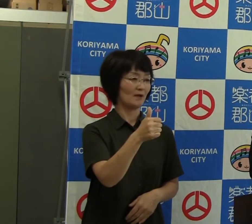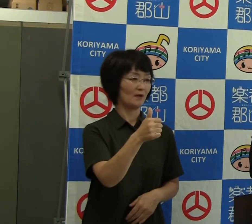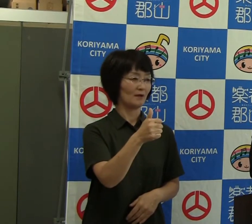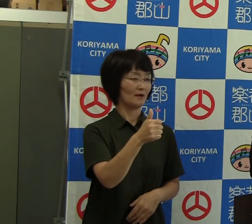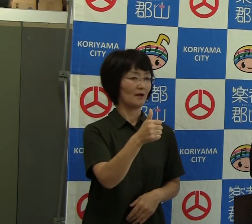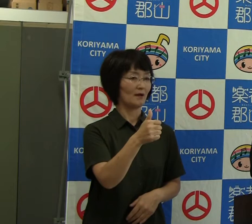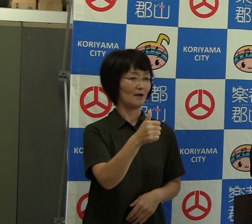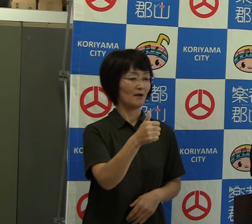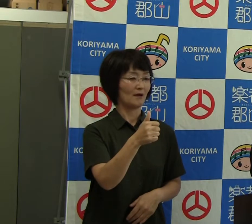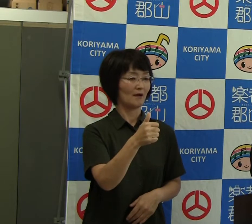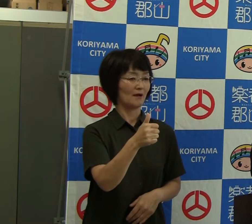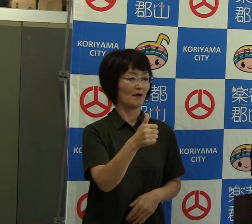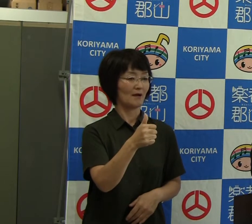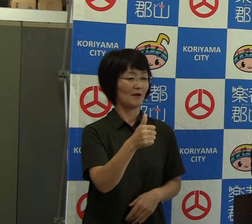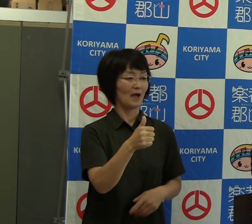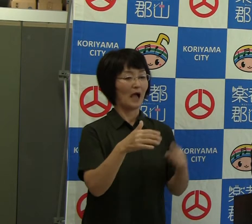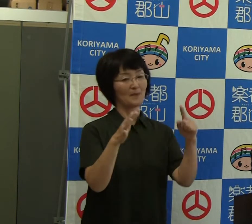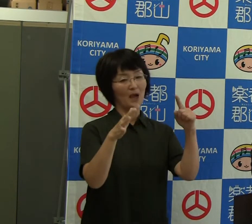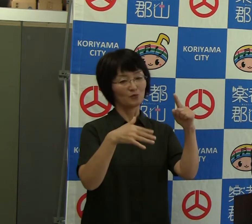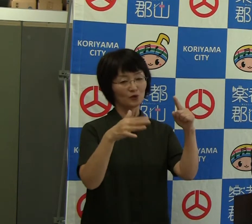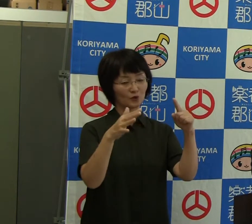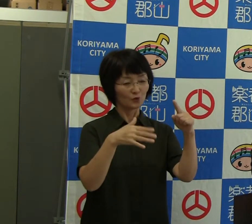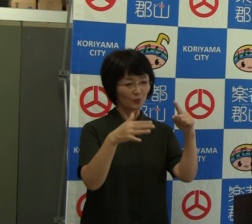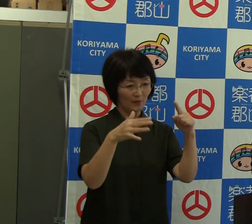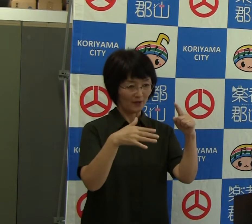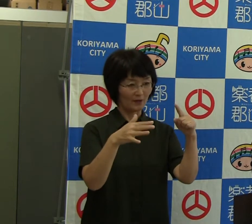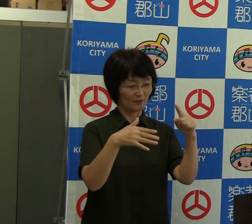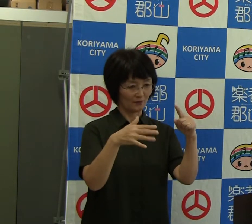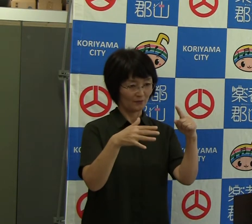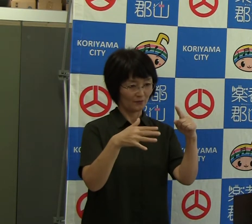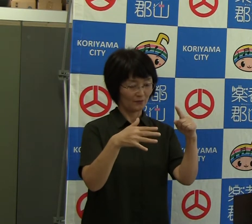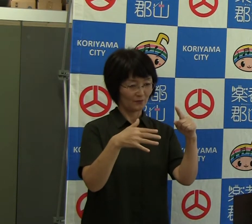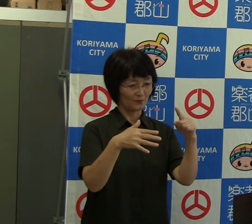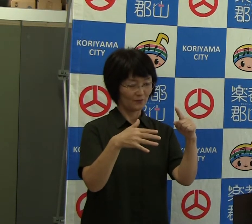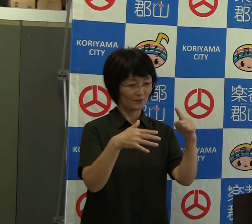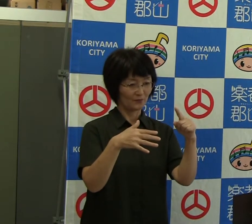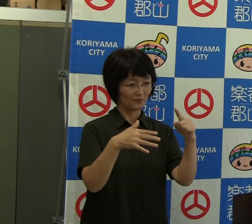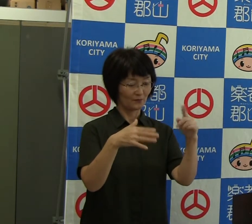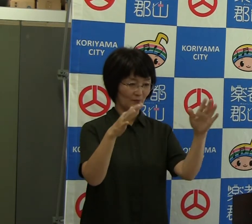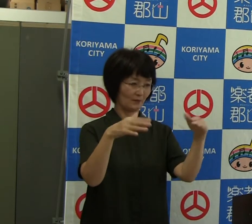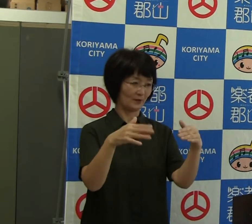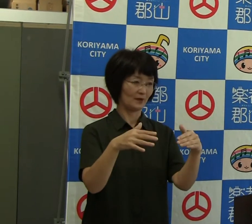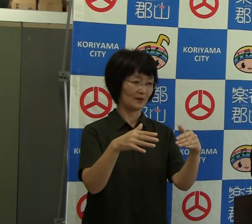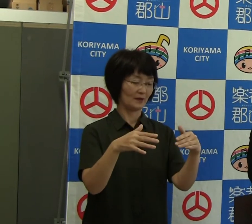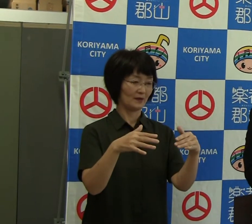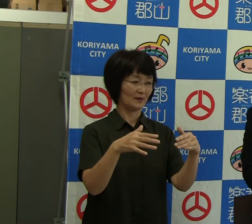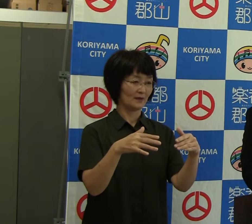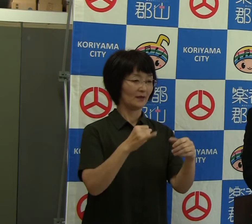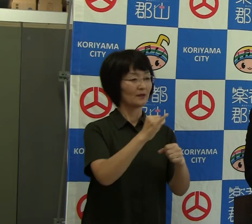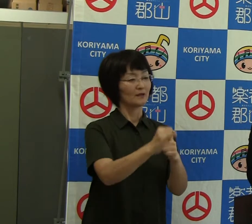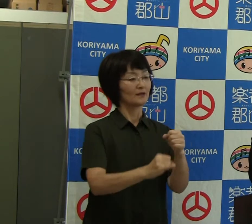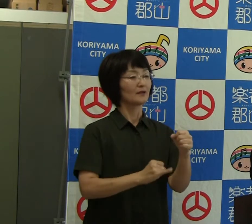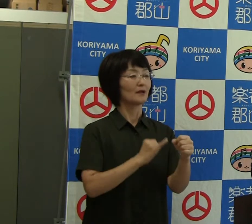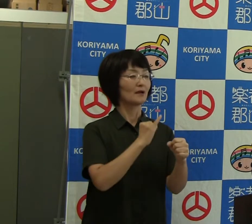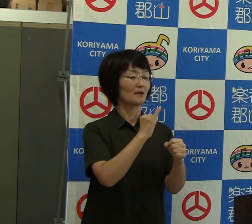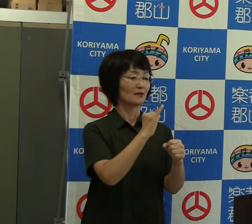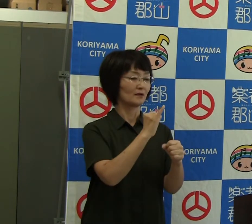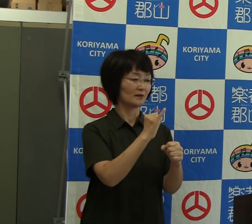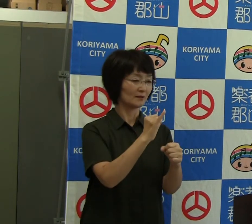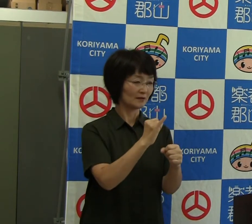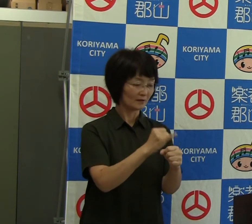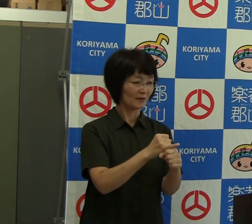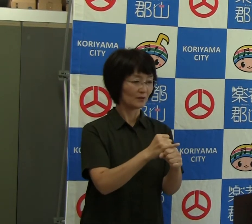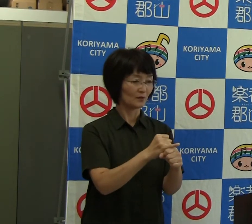々パブリックコメントを もう求められたのかな、オンラインでの口座開設を可能に